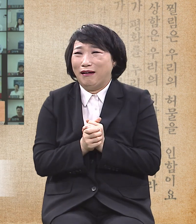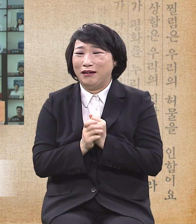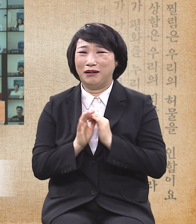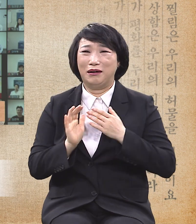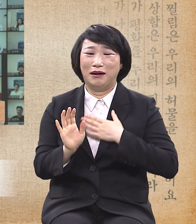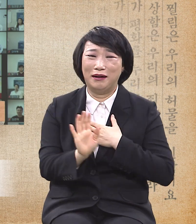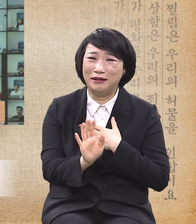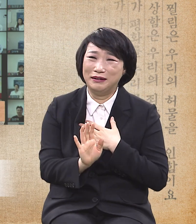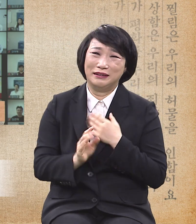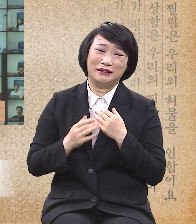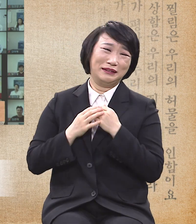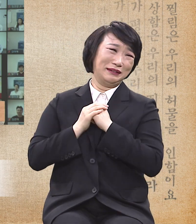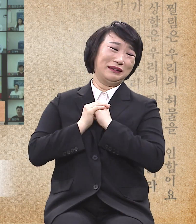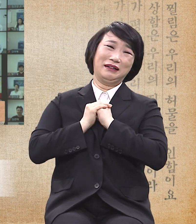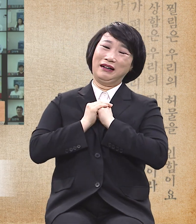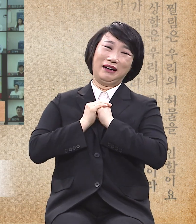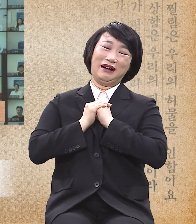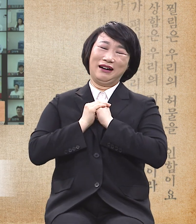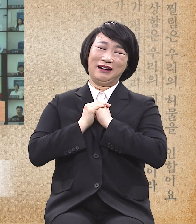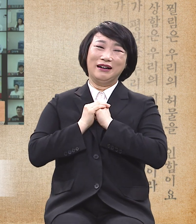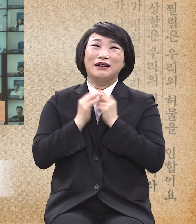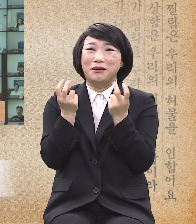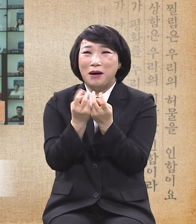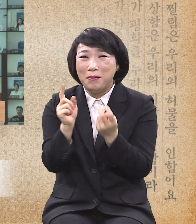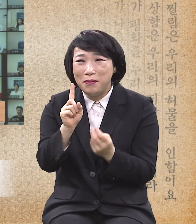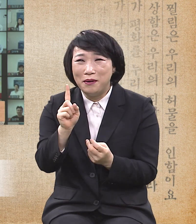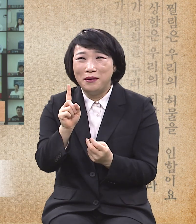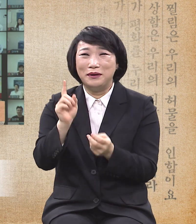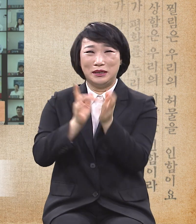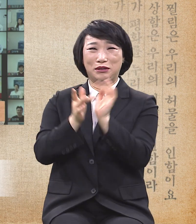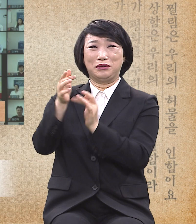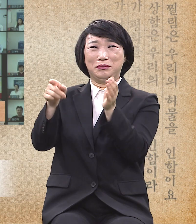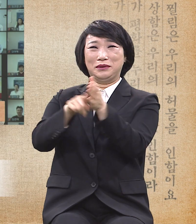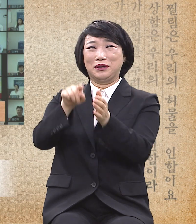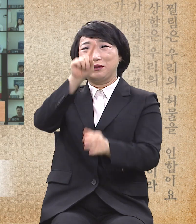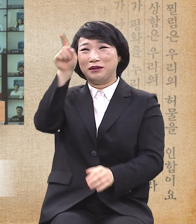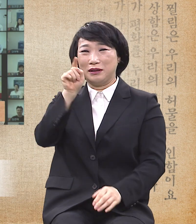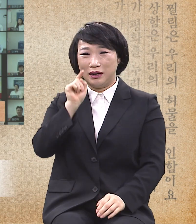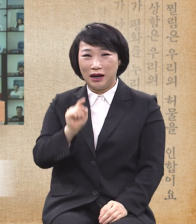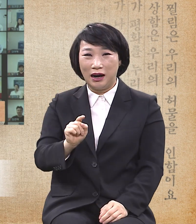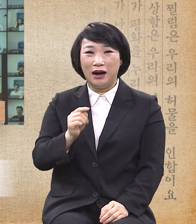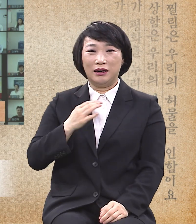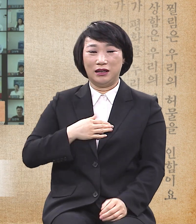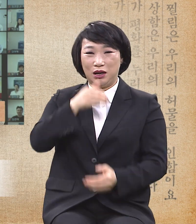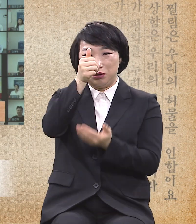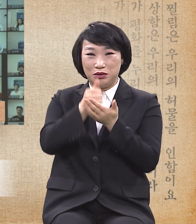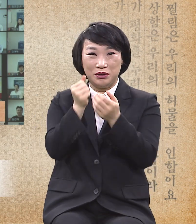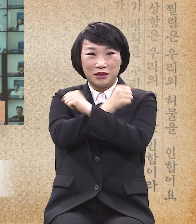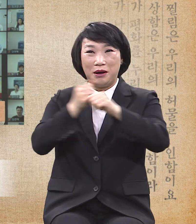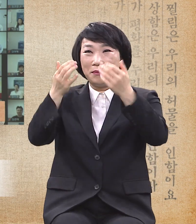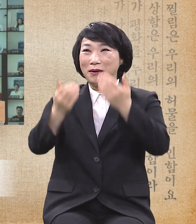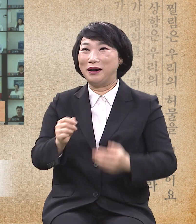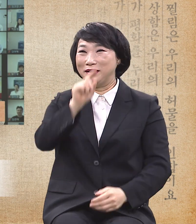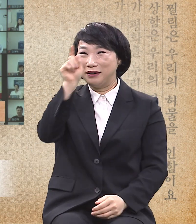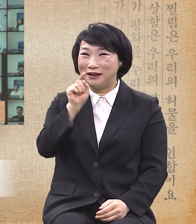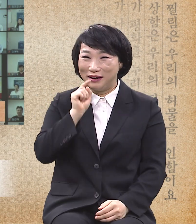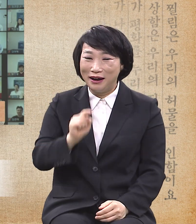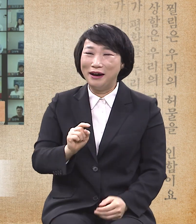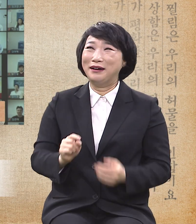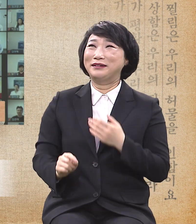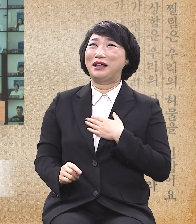내가 어쩌다 예수 믿고, 내가 제사함 받고